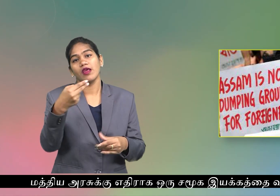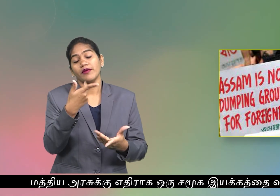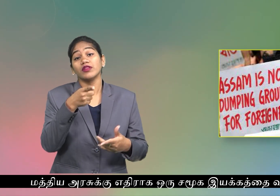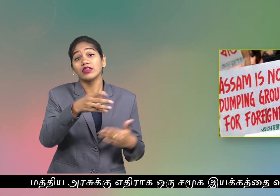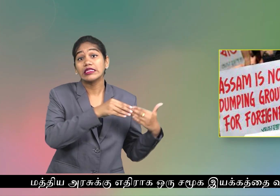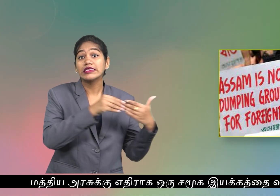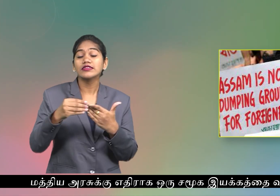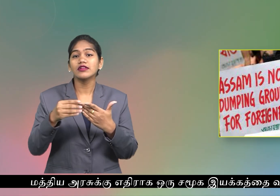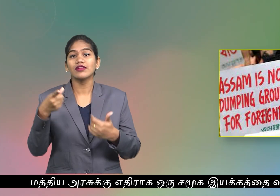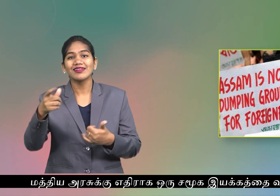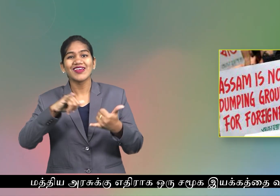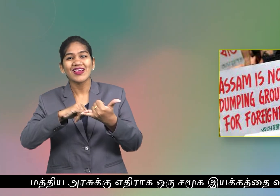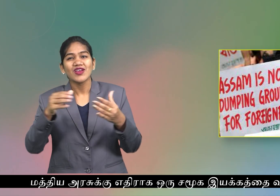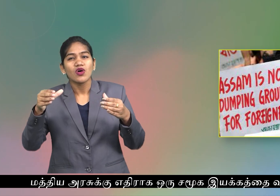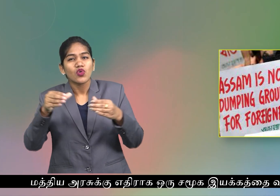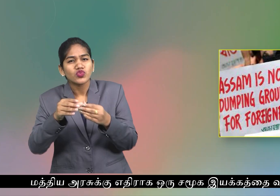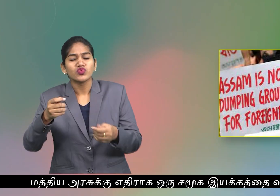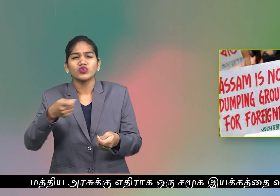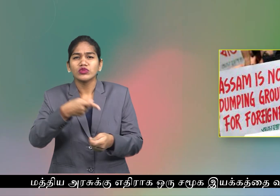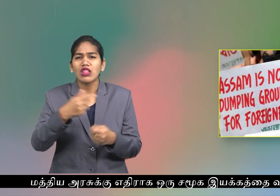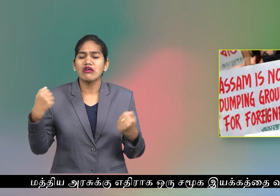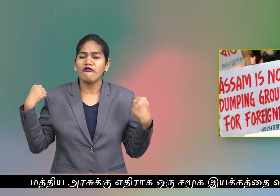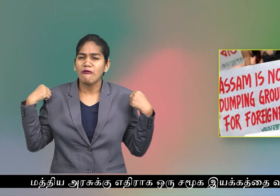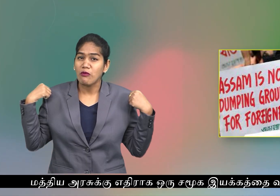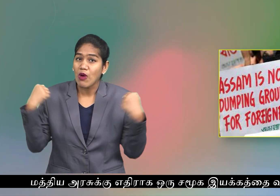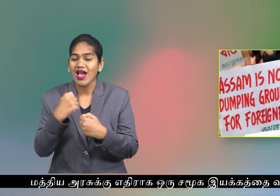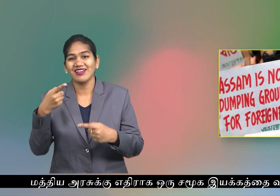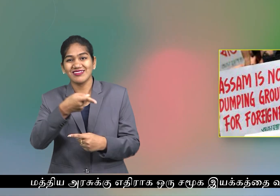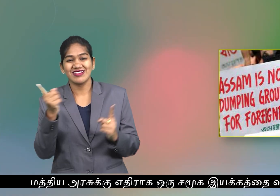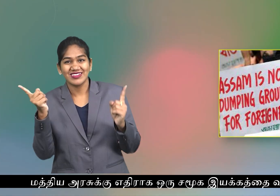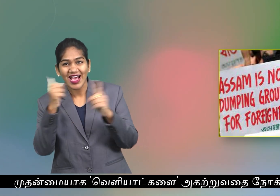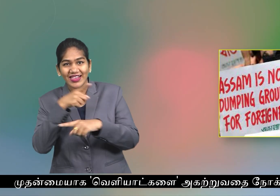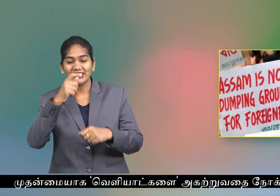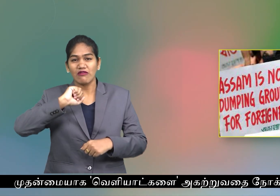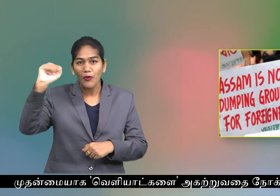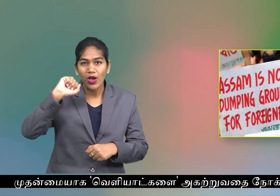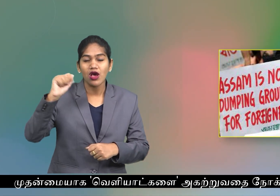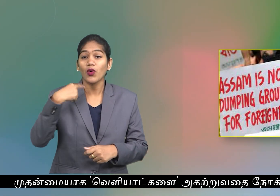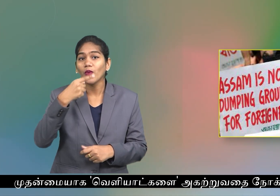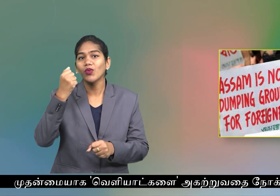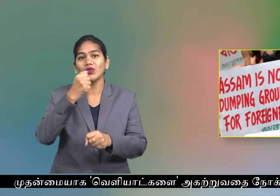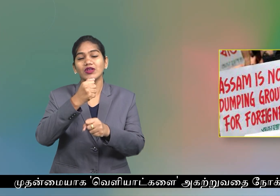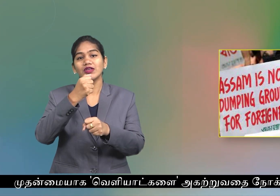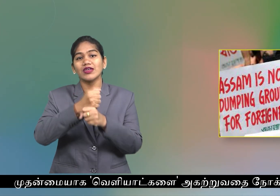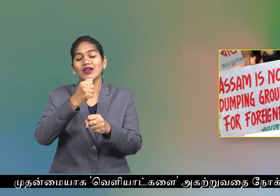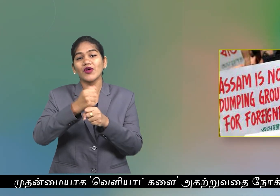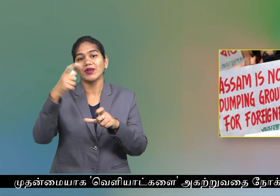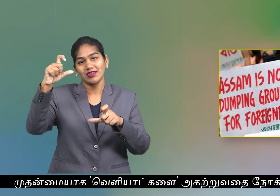மத்திய அரசுக்கு எதிராக ஒரு சமூக இயக்கத்தை வழிநடத்தியது, முதன்மையாக வெளியாட்களை